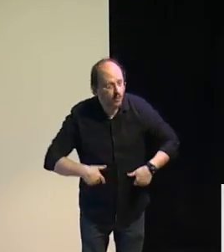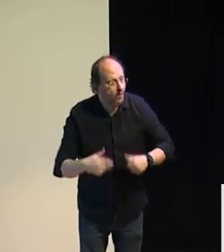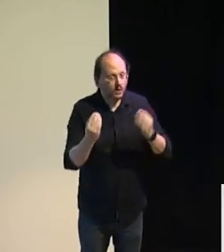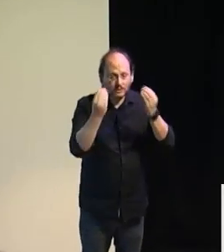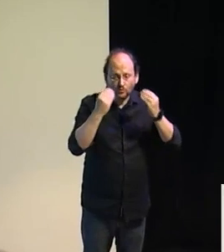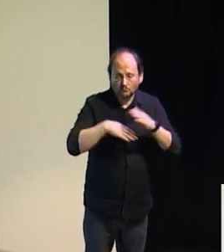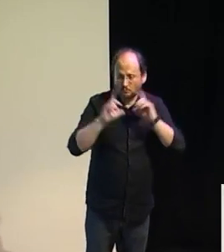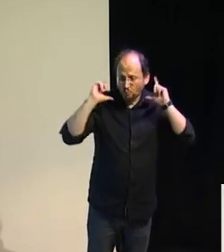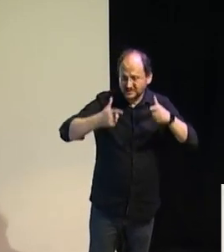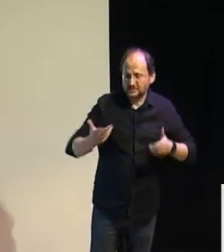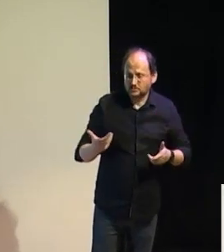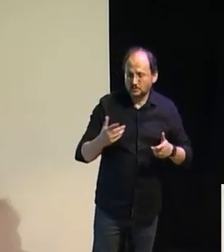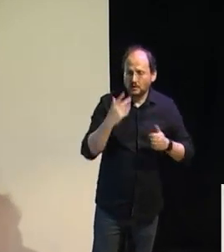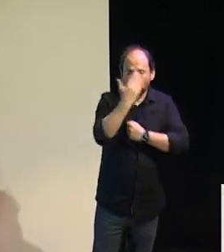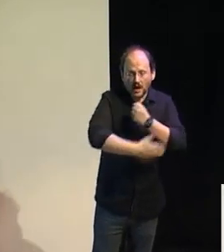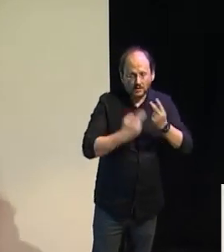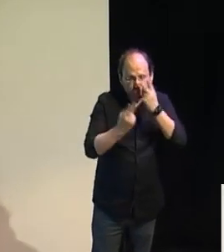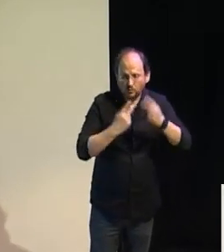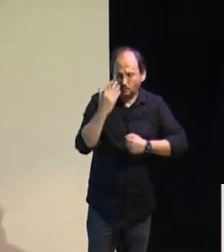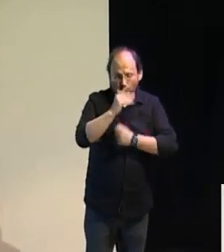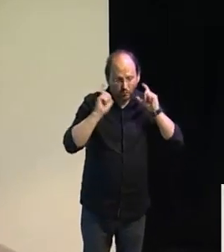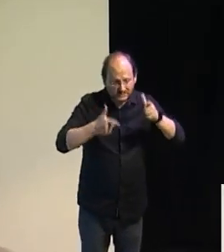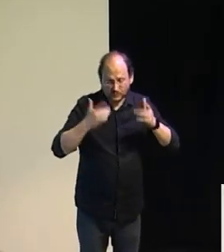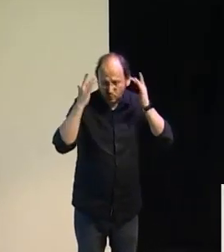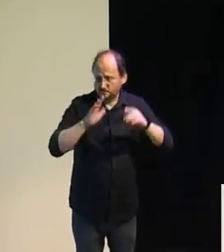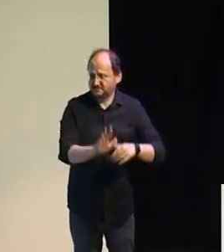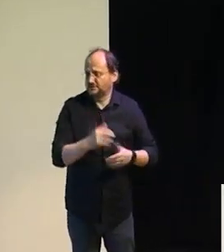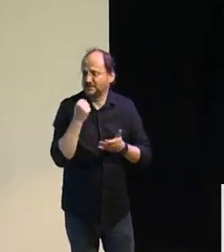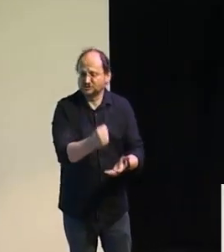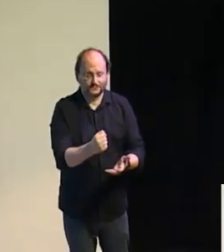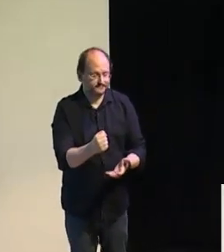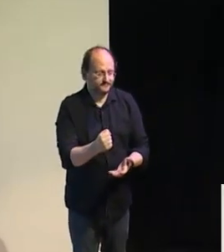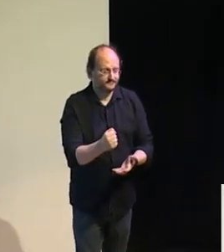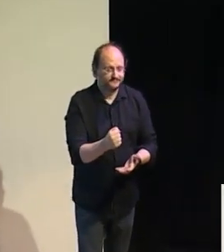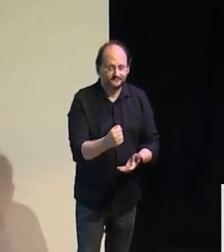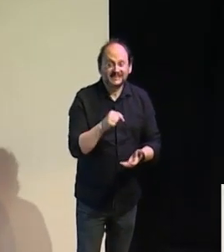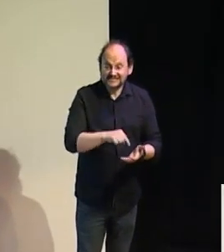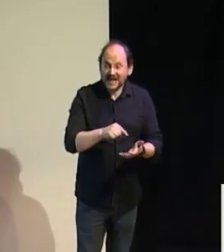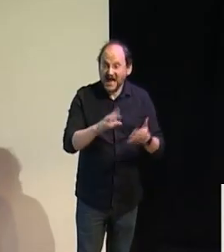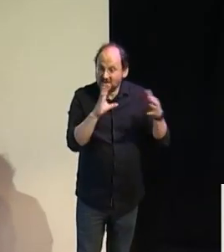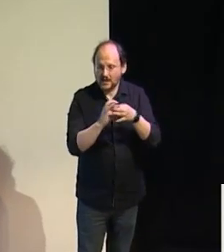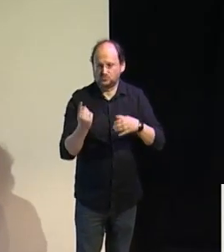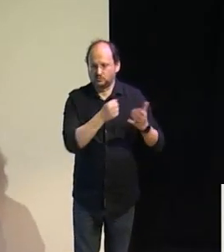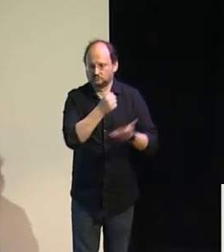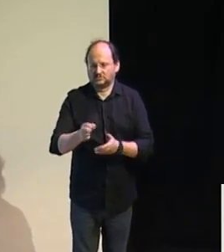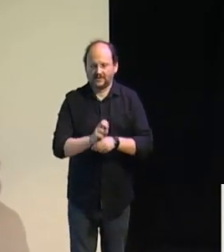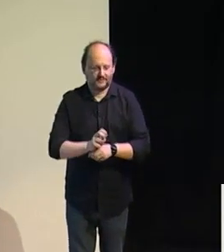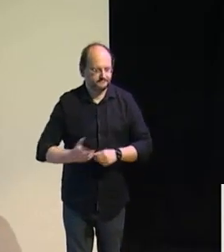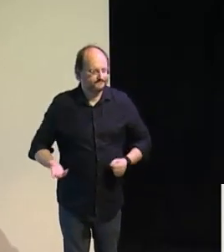Dans l'éducation monastique, on a beaucoup d'éléments qui viennent de cet